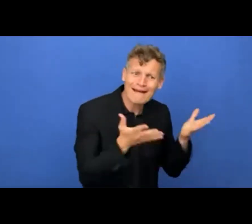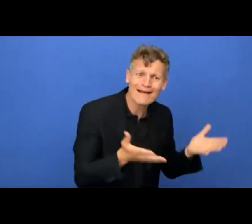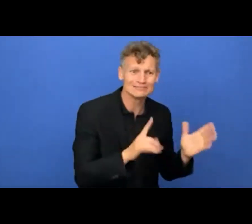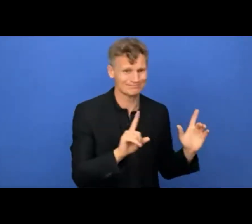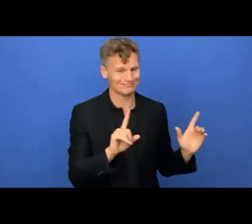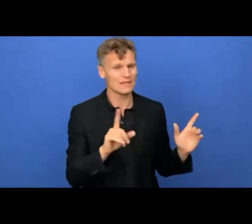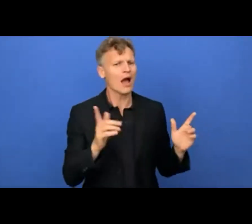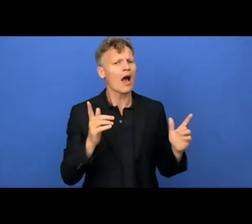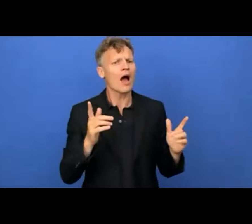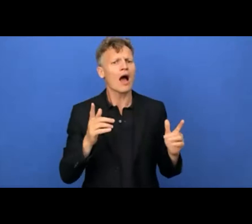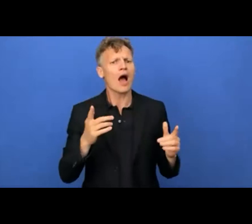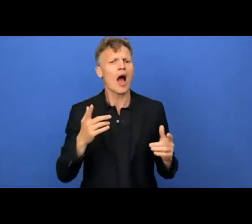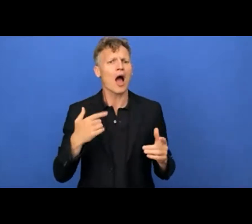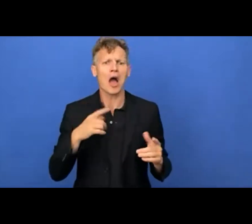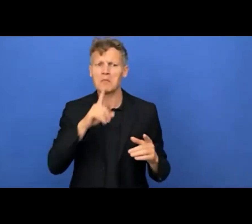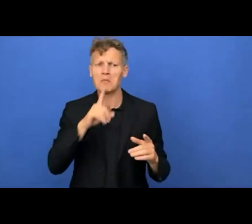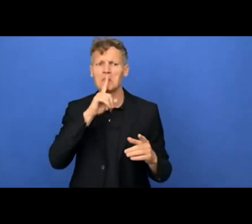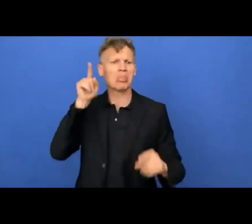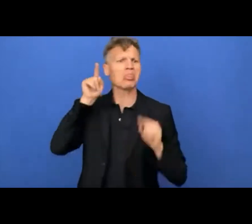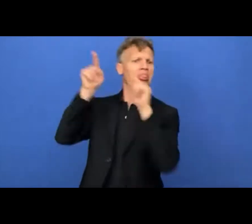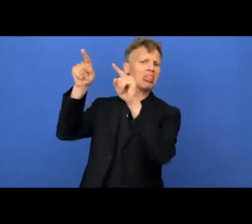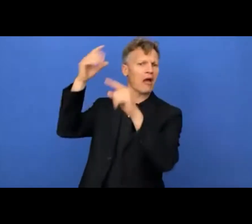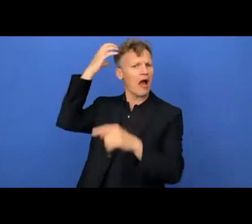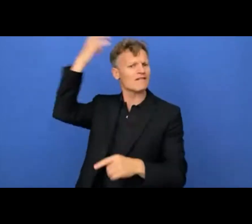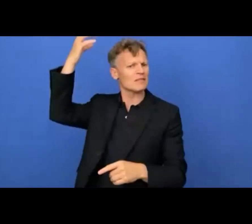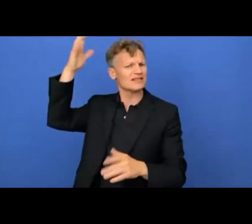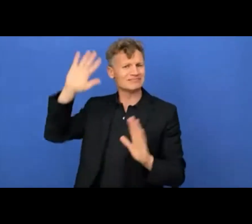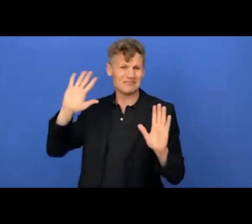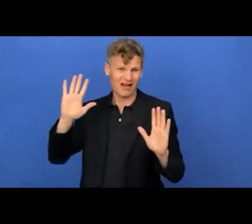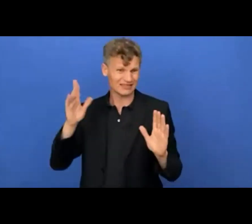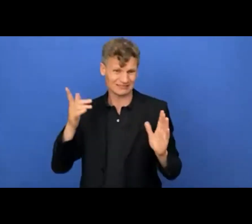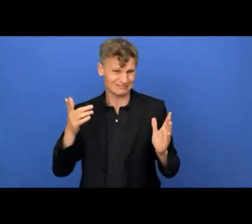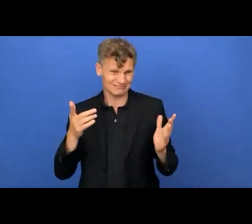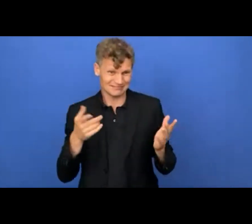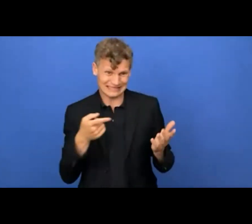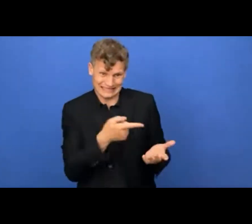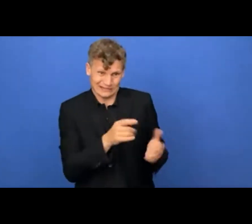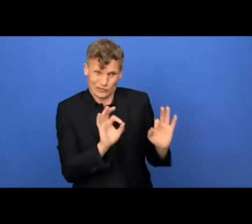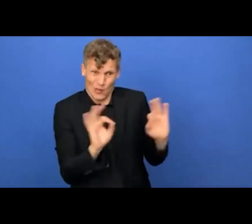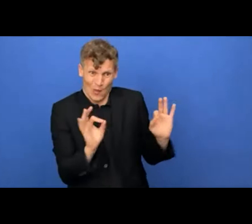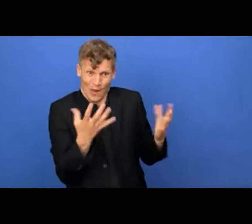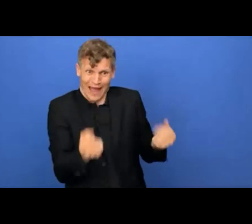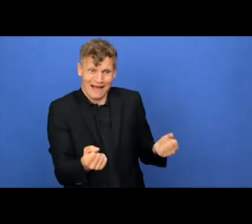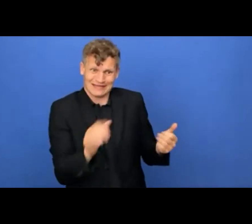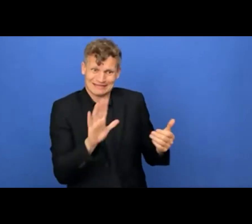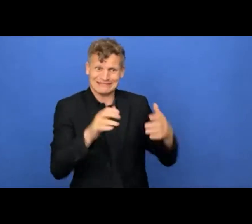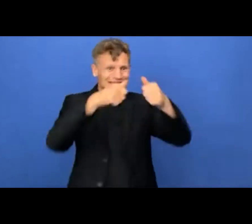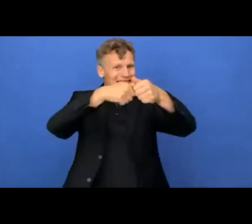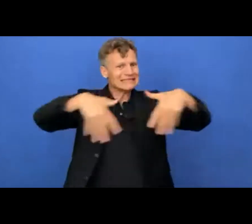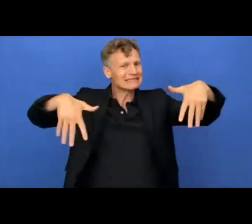ce n'est pas forcément la faute de l'État. Parfois, il n'y a tout simplement pas les structures qui existent.